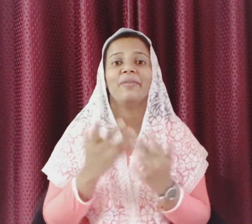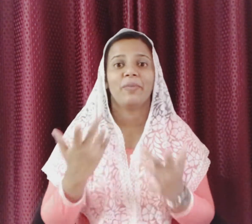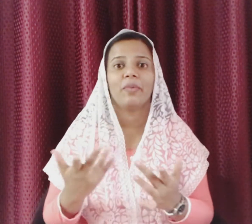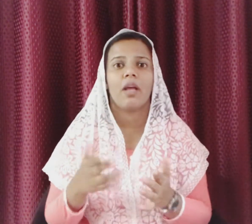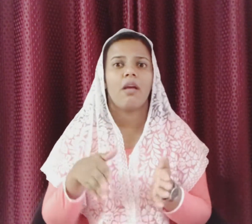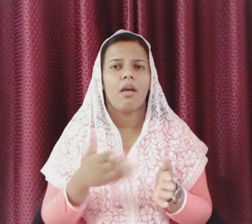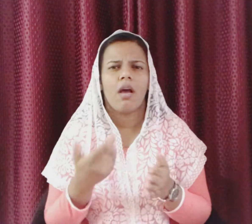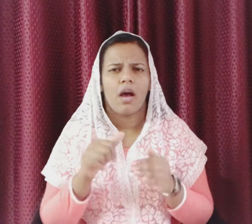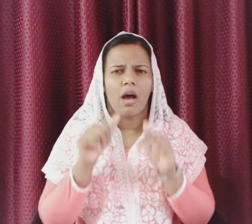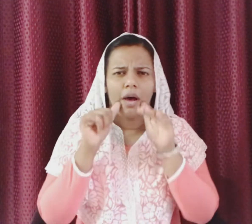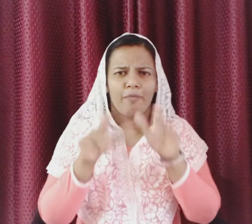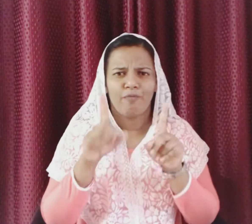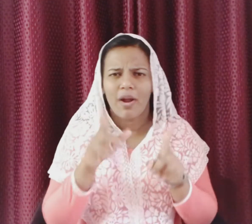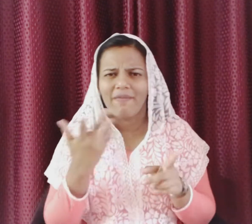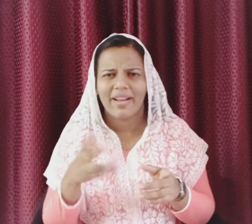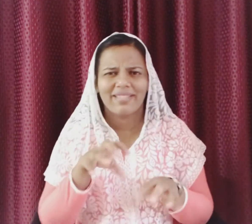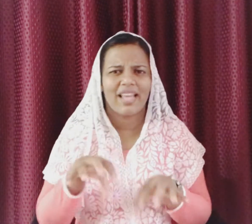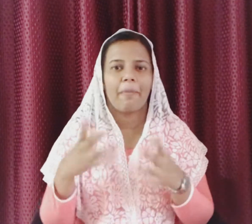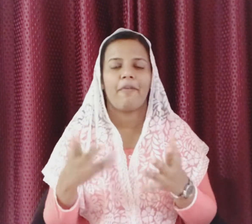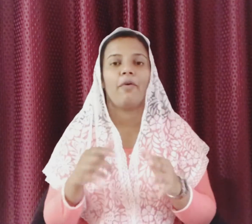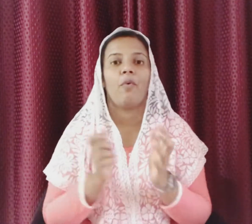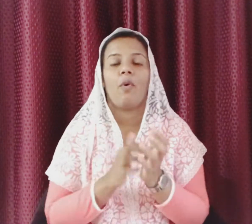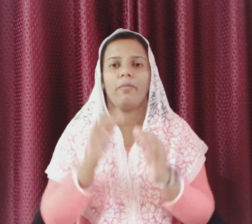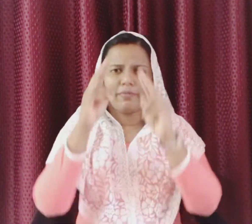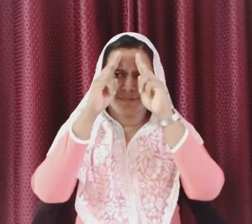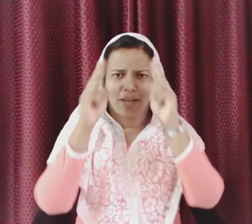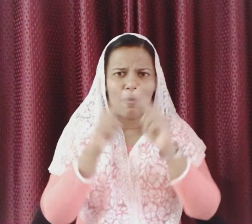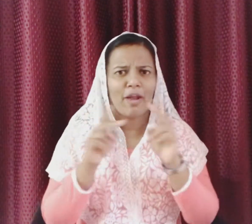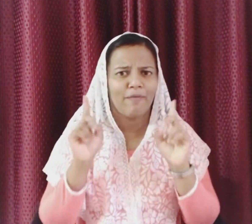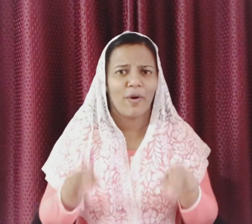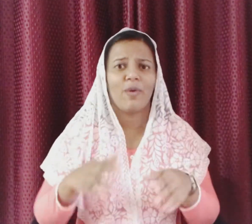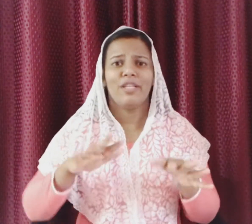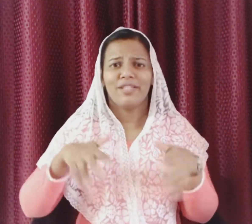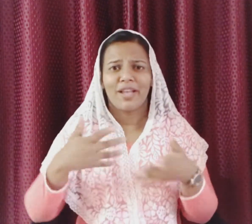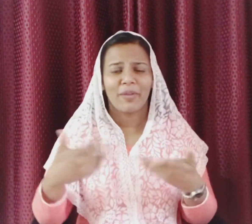എവിടെ അഭിവൃദ്ധി ആവശ്യമുണ്ടോ, അത് സമാധാനത്തിൻ്റെ അഭിവൃദ്ധിയാണോ, സന്തോഷത്തിൻ്റെ അഭിവൃദ്ധിയാണോ,